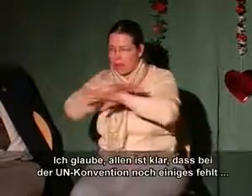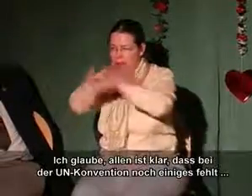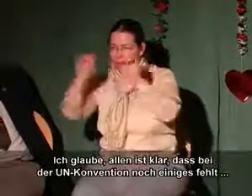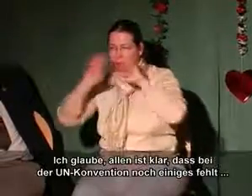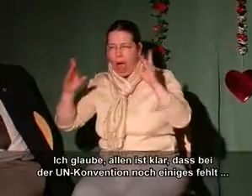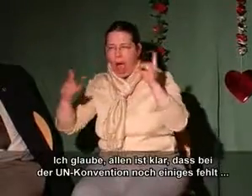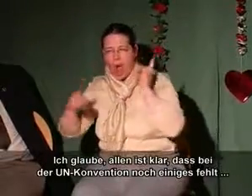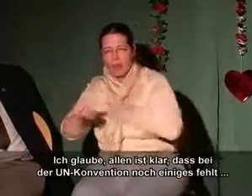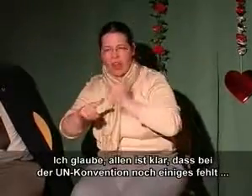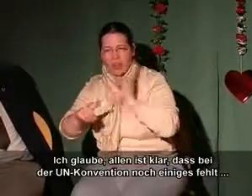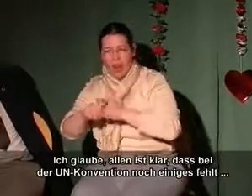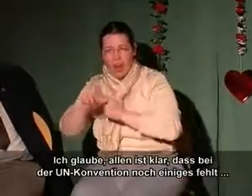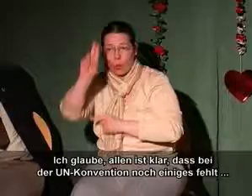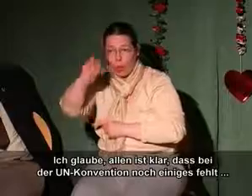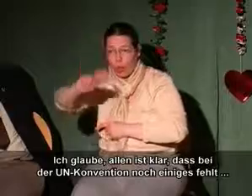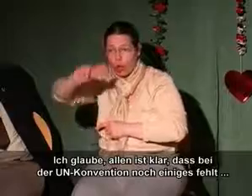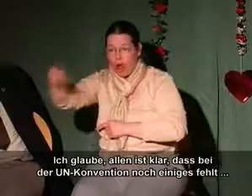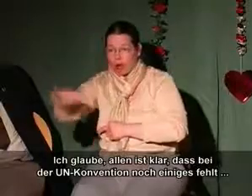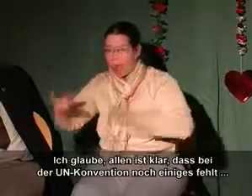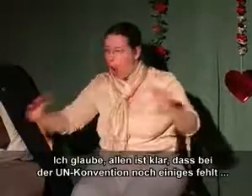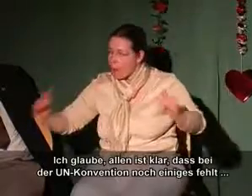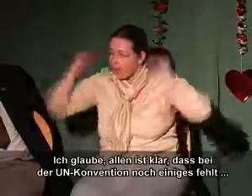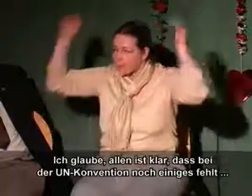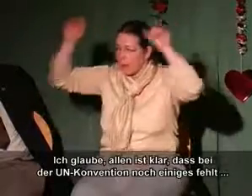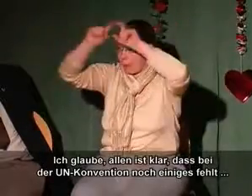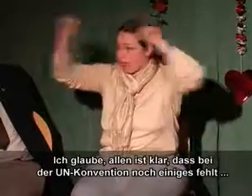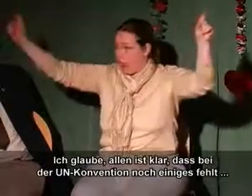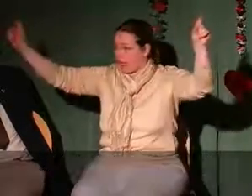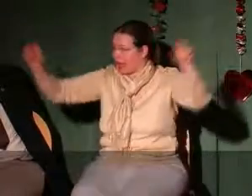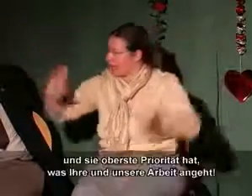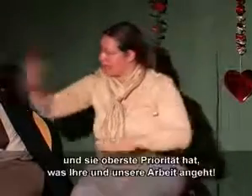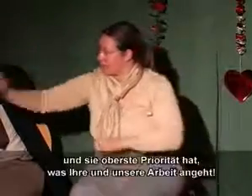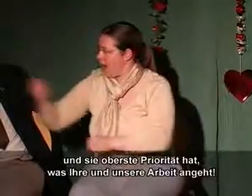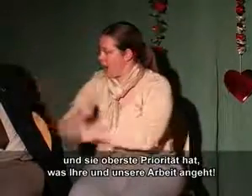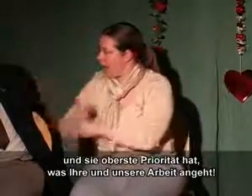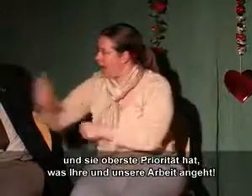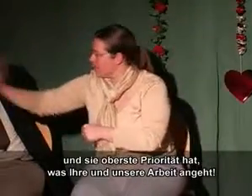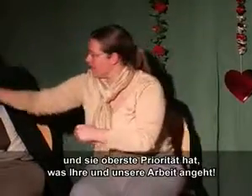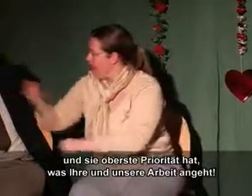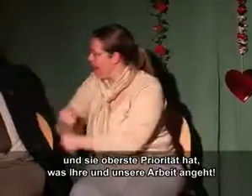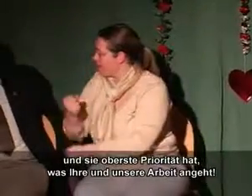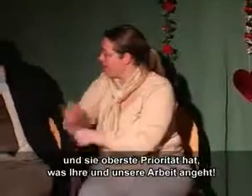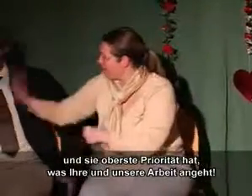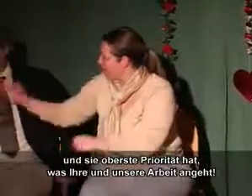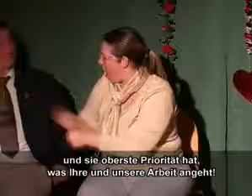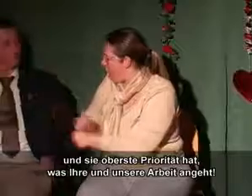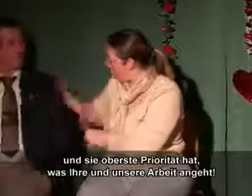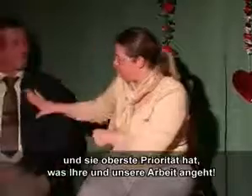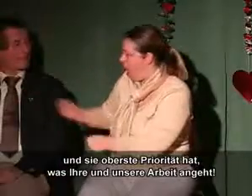Ich glaube, allen ist klar, dass bei der UN-Konvention noch einiges fehlt und sie oberste Priorität hat, was ihre und